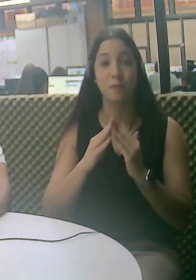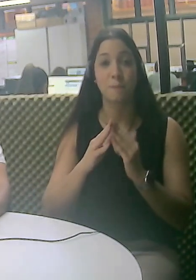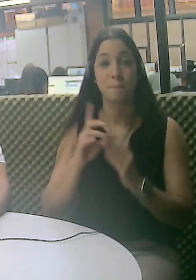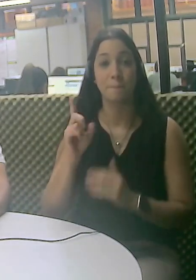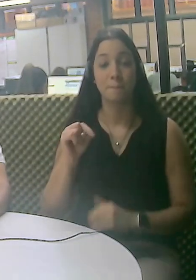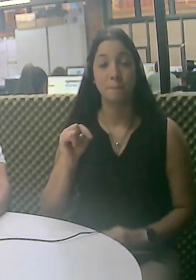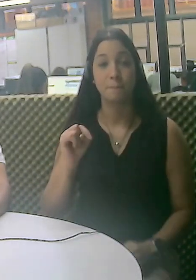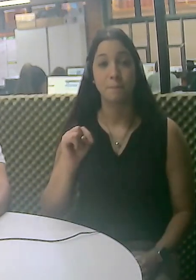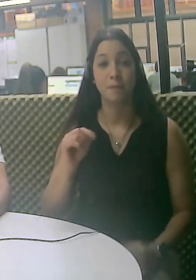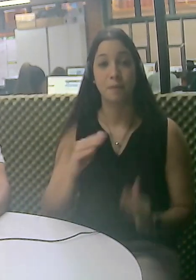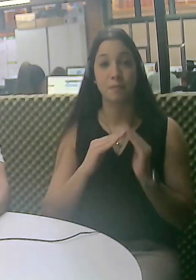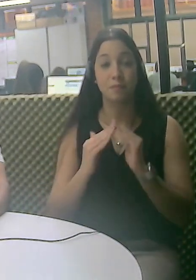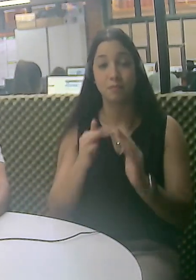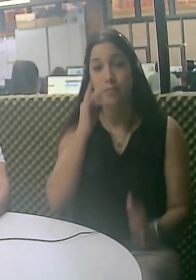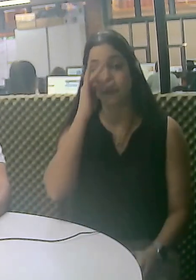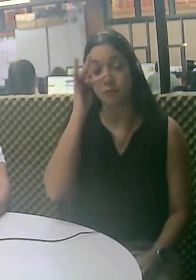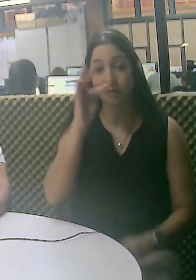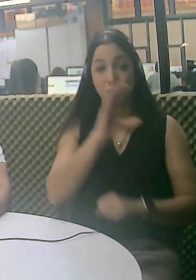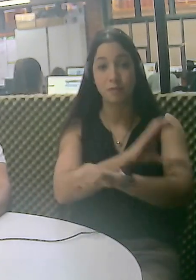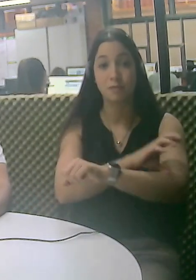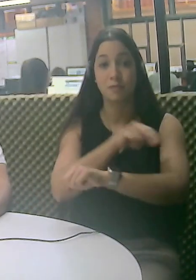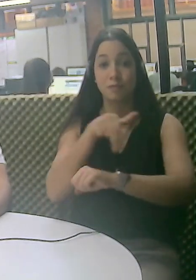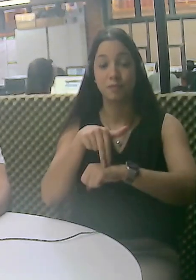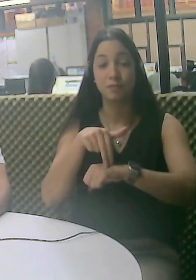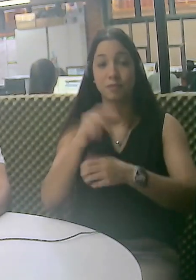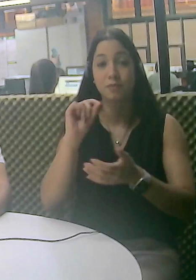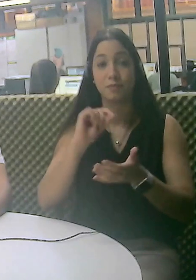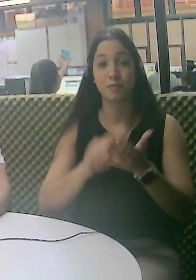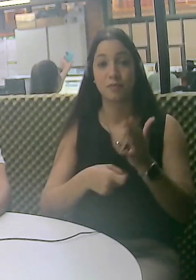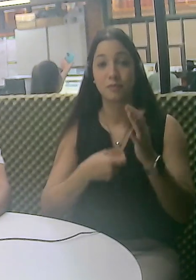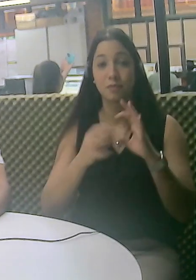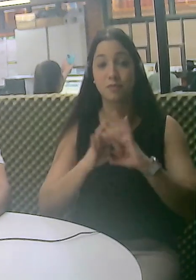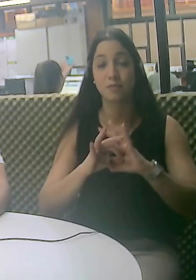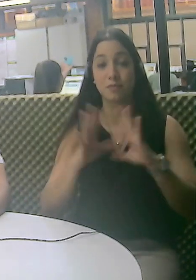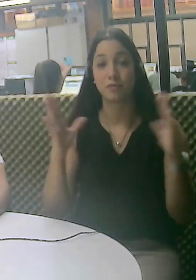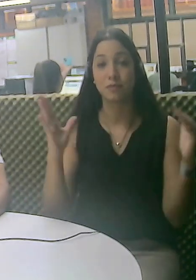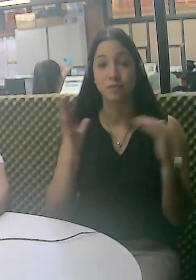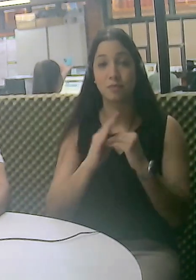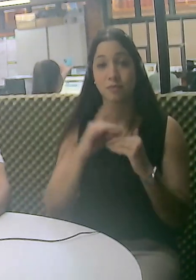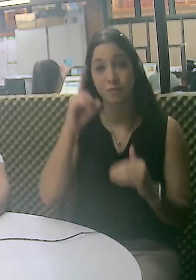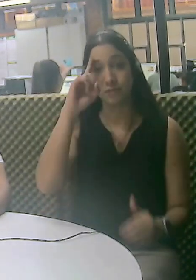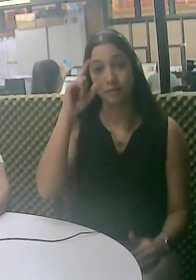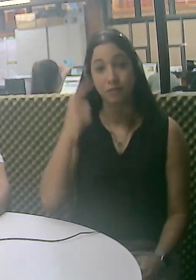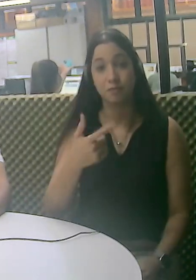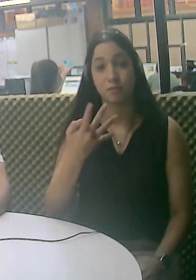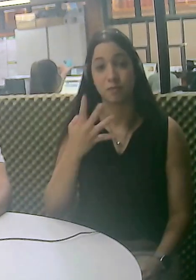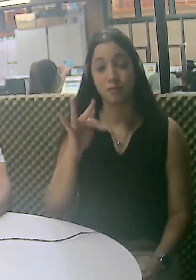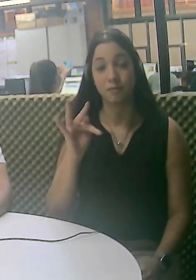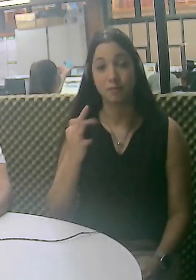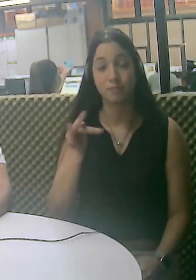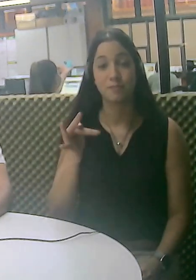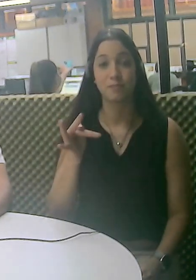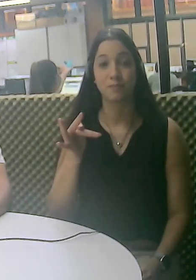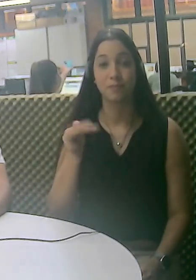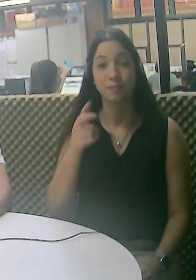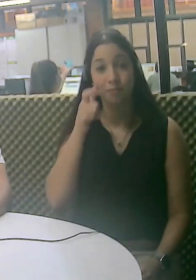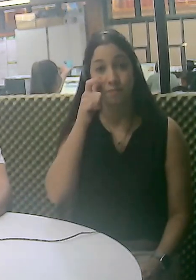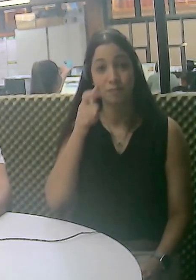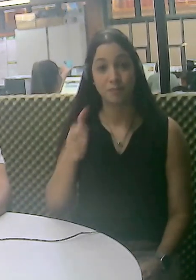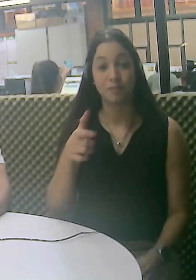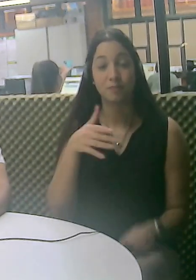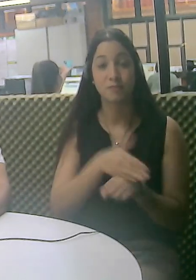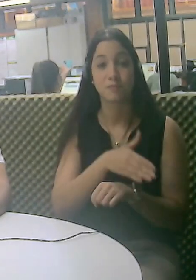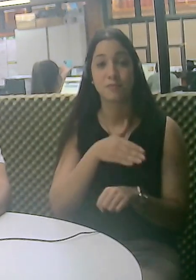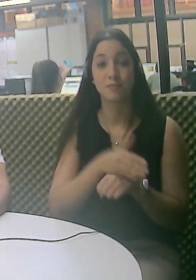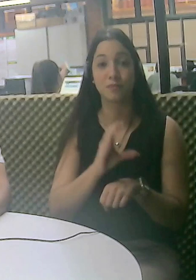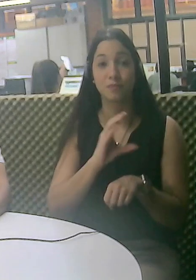serão realizadas no bairro Jardim Canaã. As inscrições estão abertas até o próximo dia 24 de fevereiro. Os interessados em